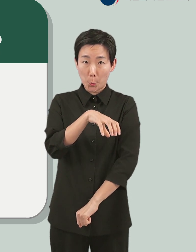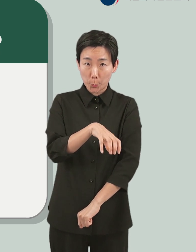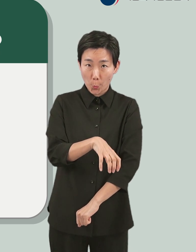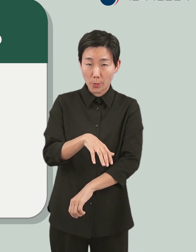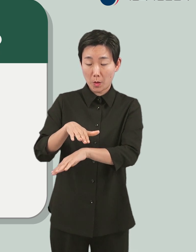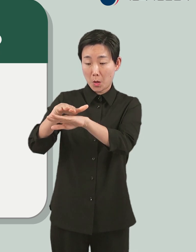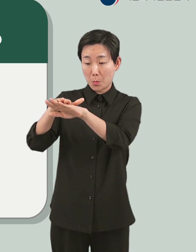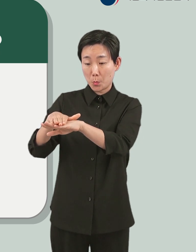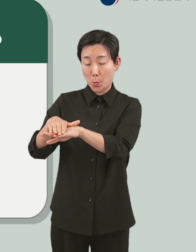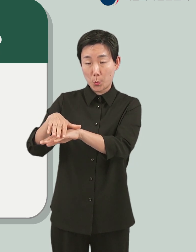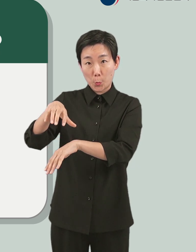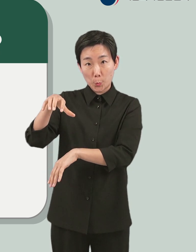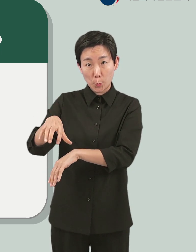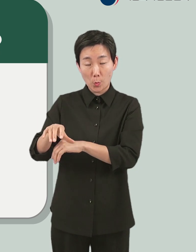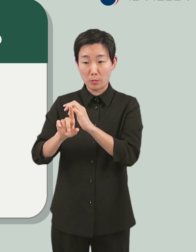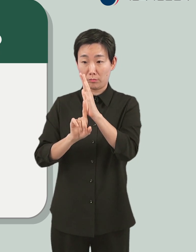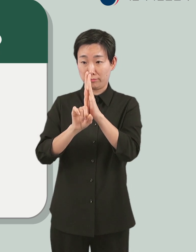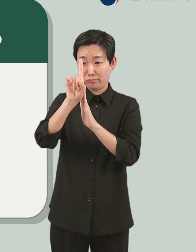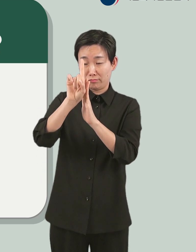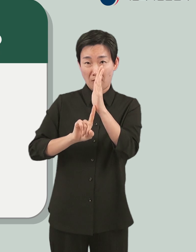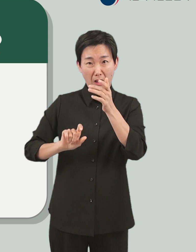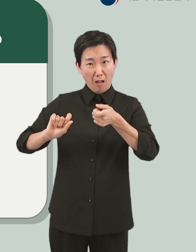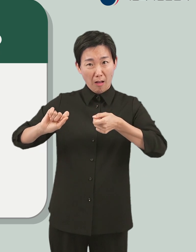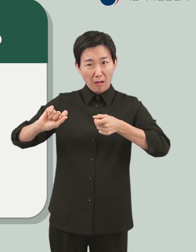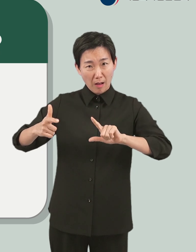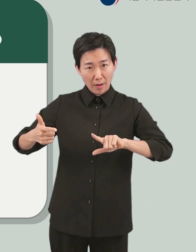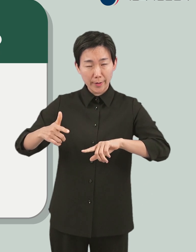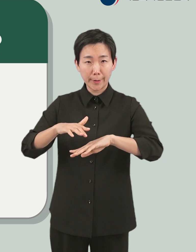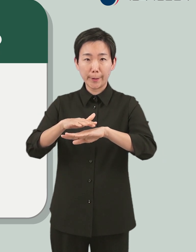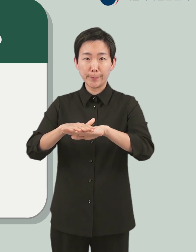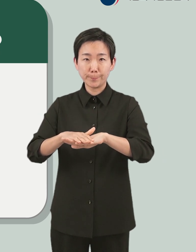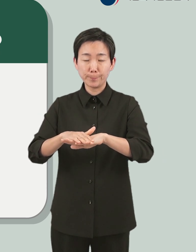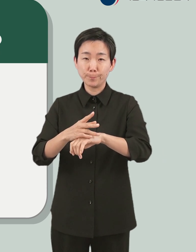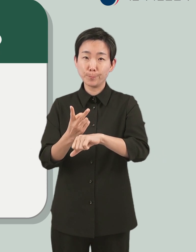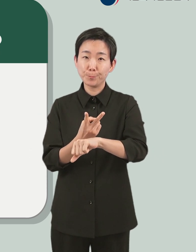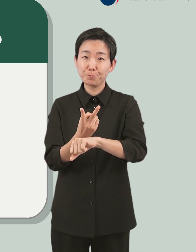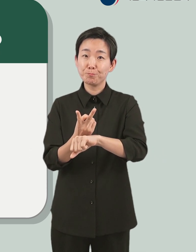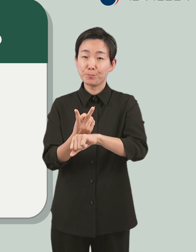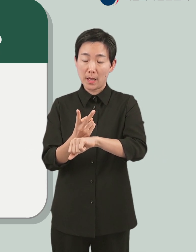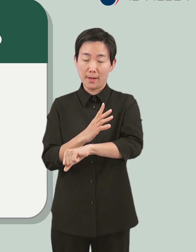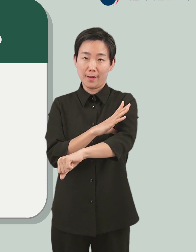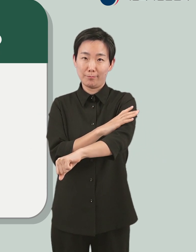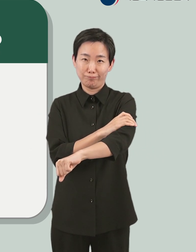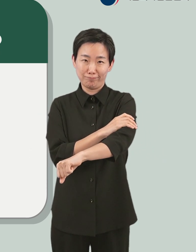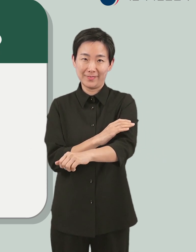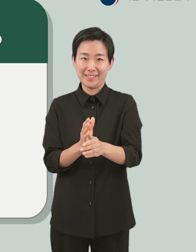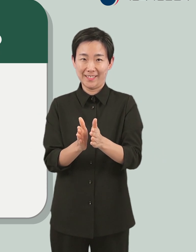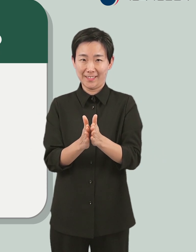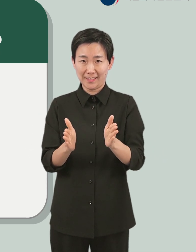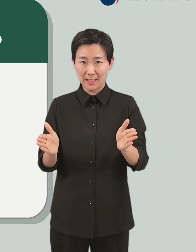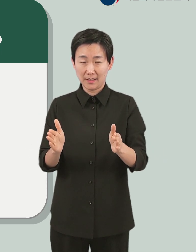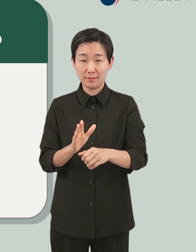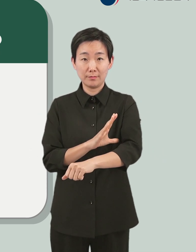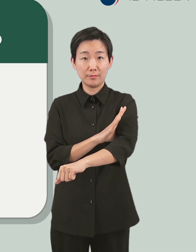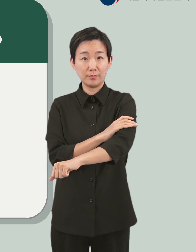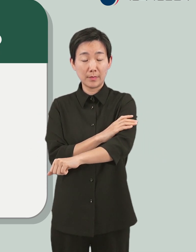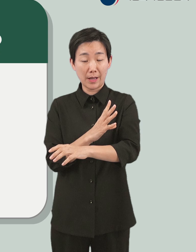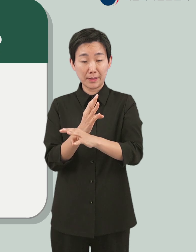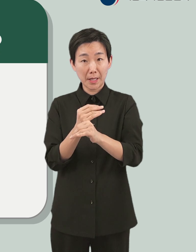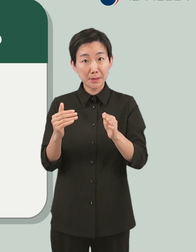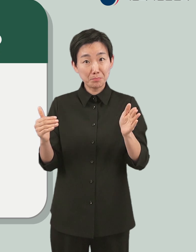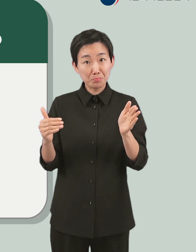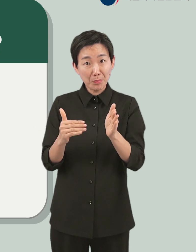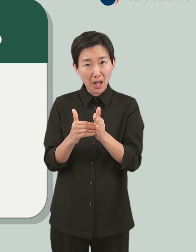팔둘레 범위에 맞게 사용합니다. 사용 장소와 보관 장소가 많이 다르면 사용 장소에 2시간 정도